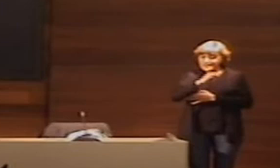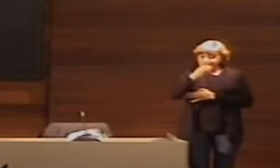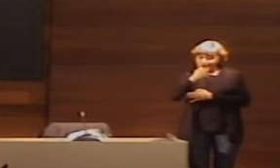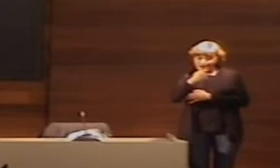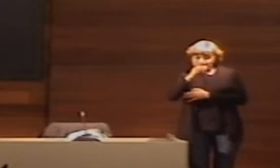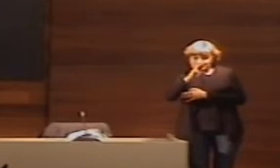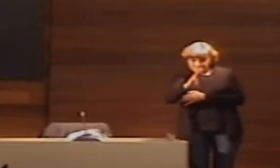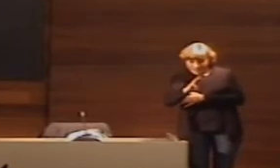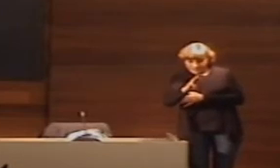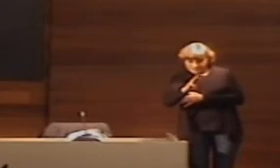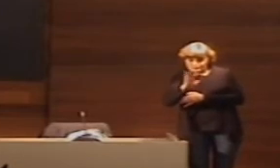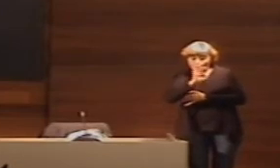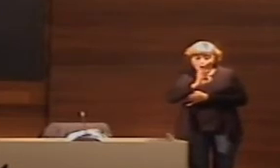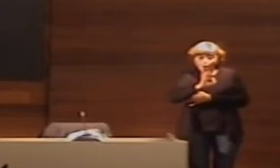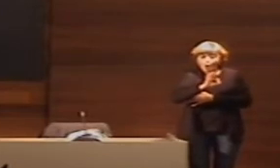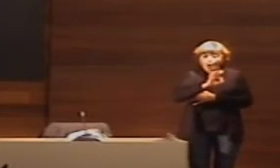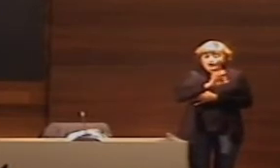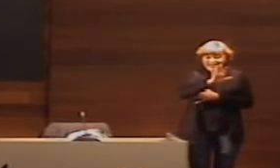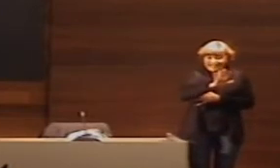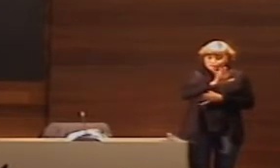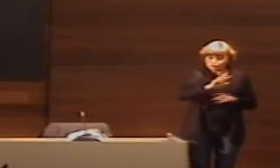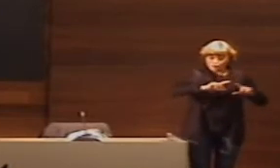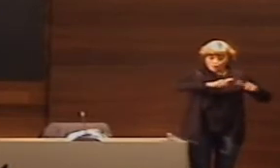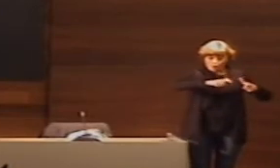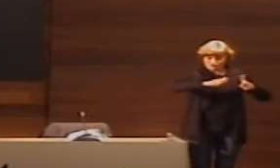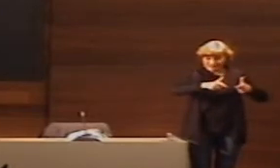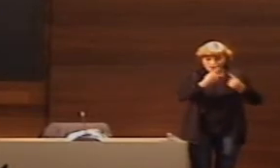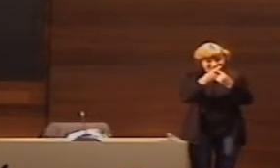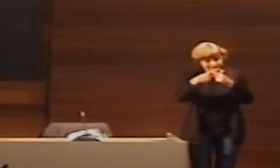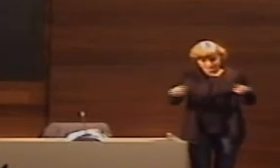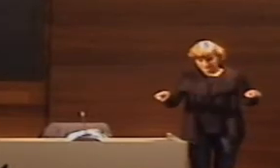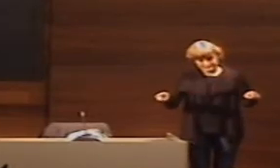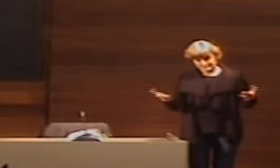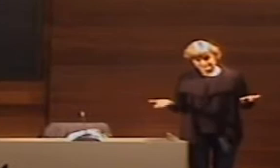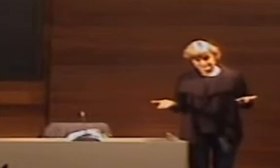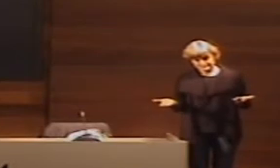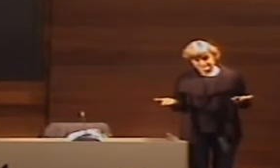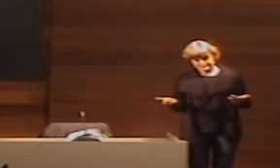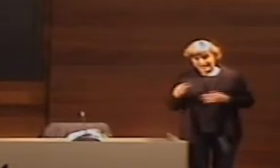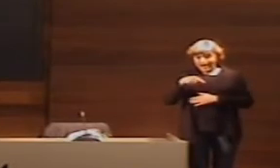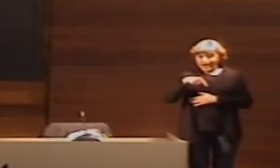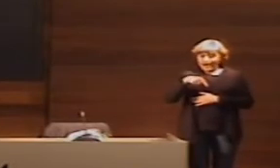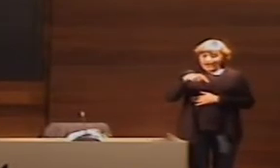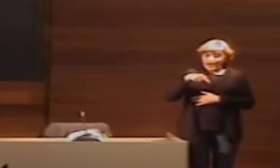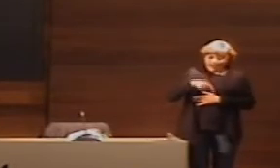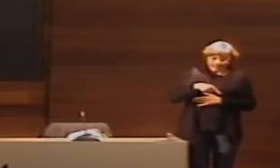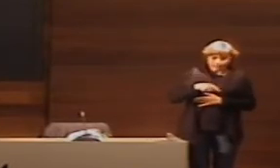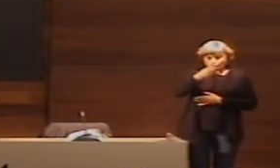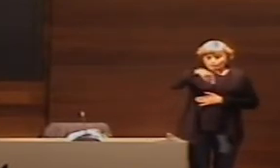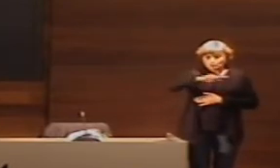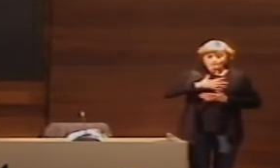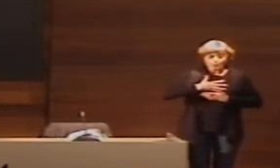relativamente similares, en la recogida con quinto contenedor no, porque aquí siempre se ha optado por el sistema voluntario y además